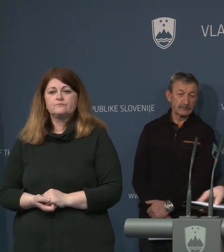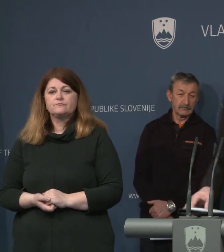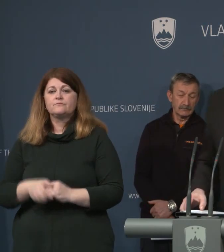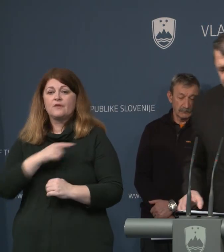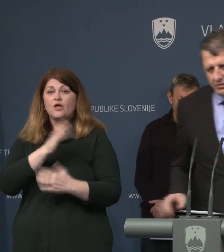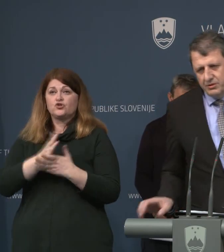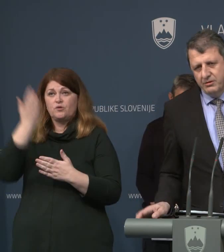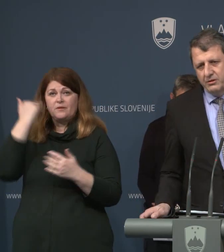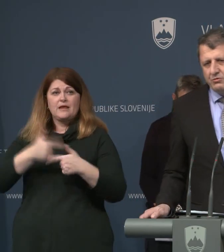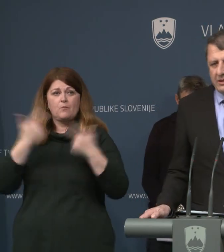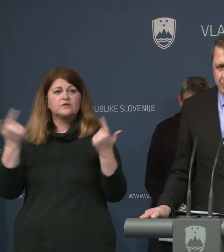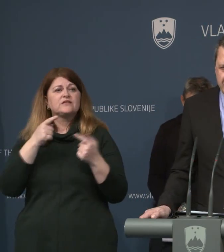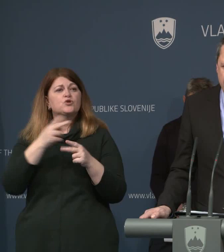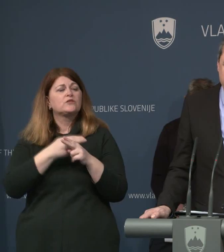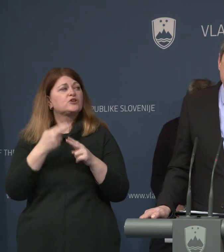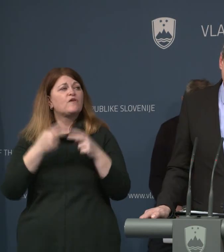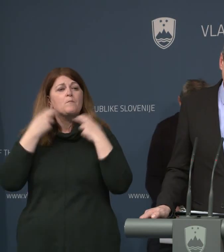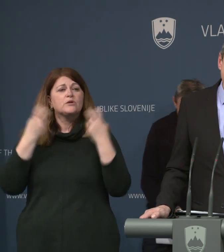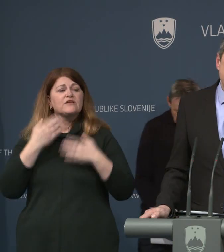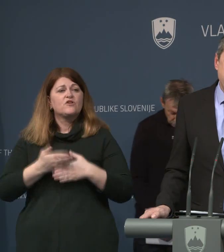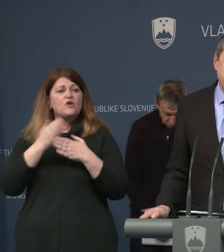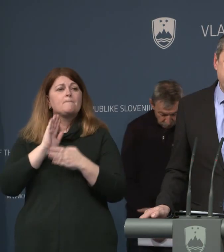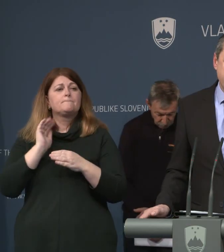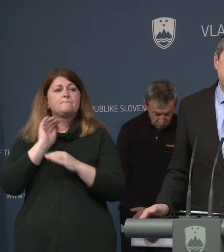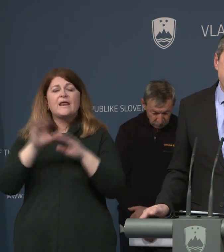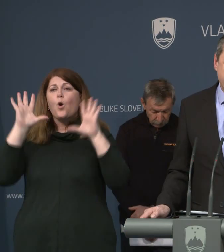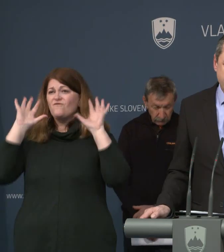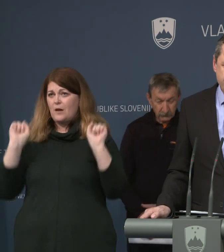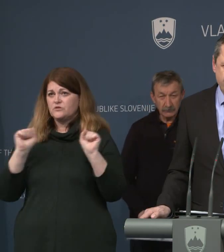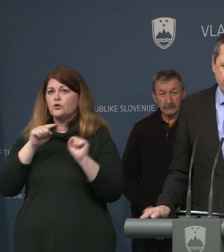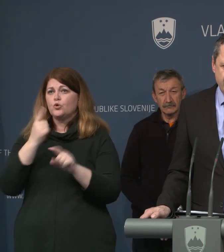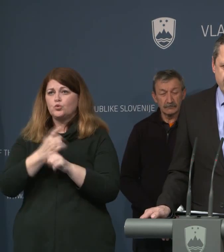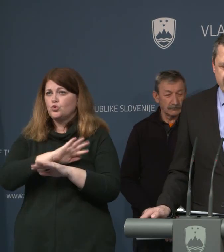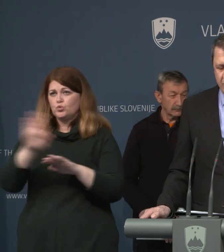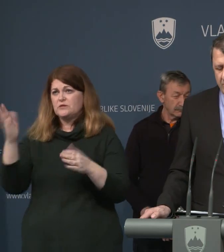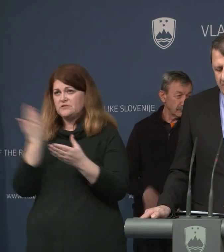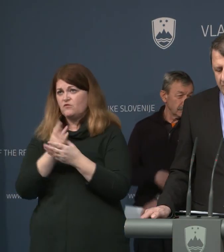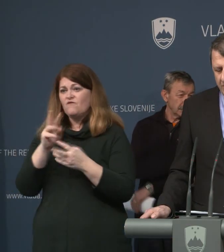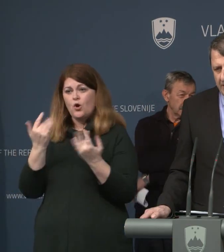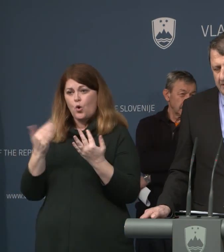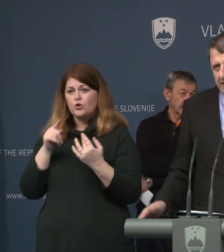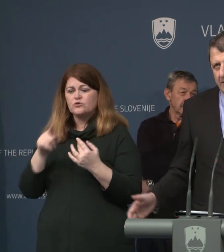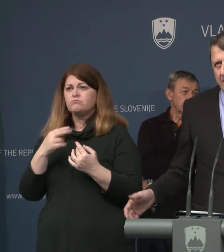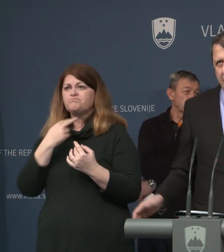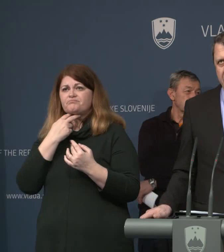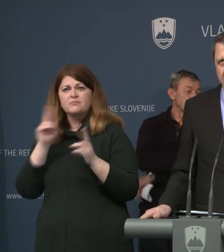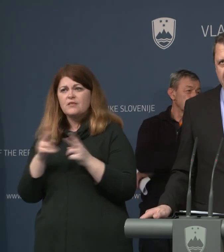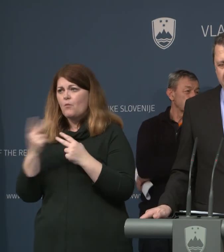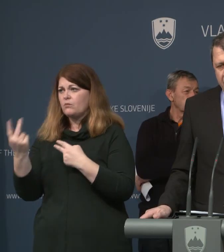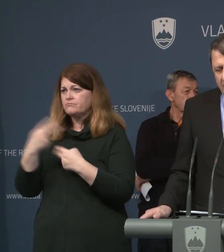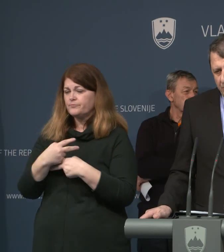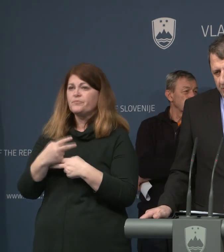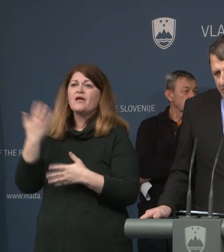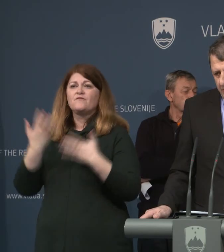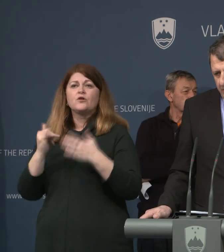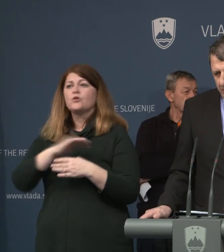Že prej sem pojasnil, da so v bistvu ti državljani poiskali pomoč preko veleposlaništva. To tudi vsem svetujemo, da koliko se jim to zatakne. Verjetno